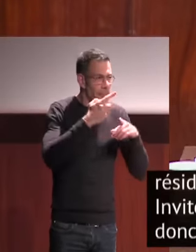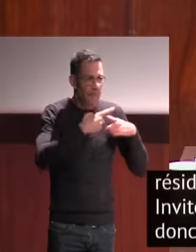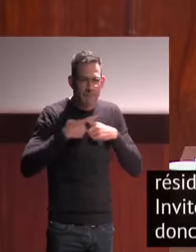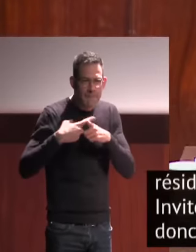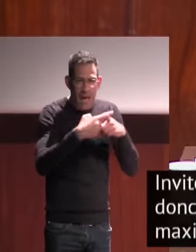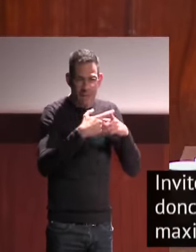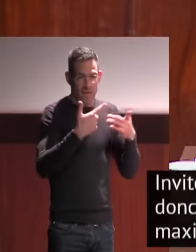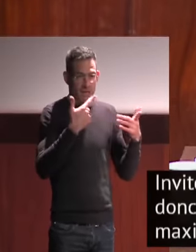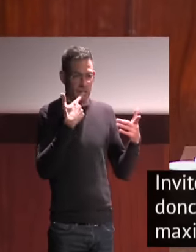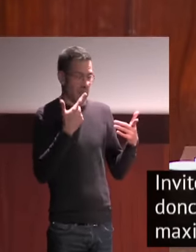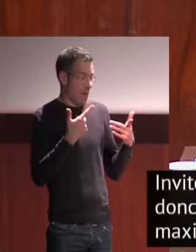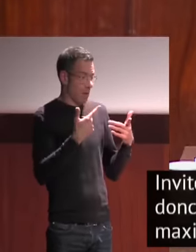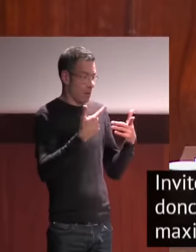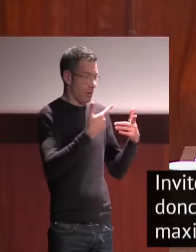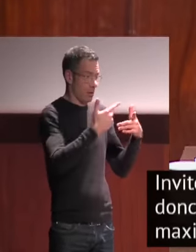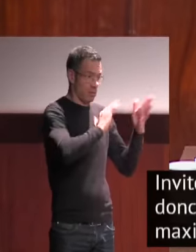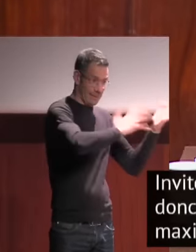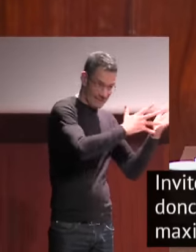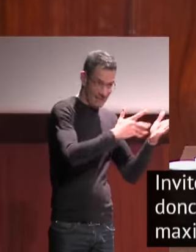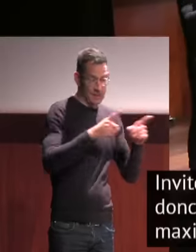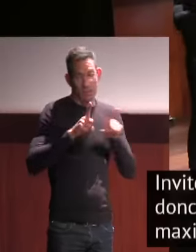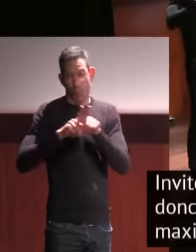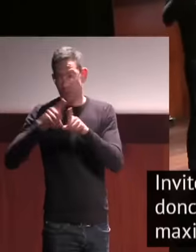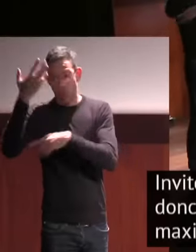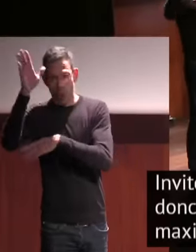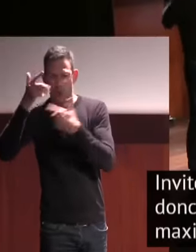dans les deux sens, en fait. Voilà.